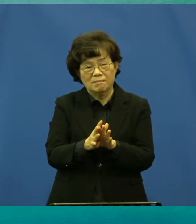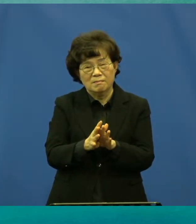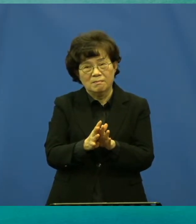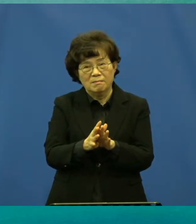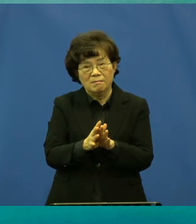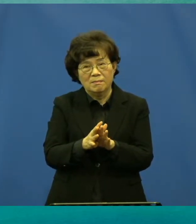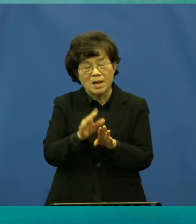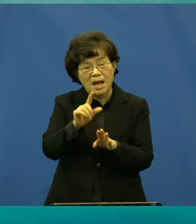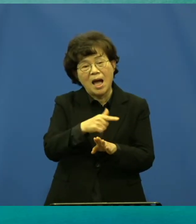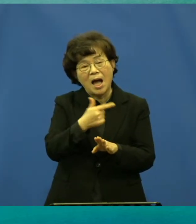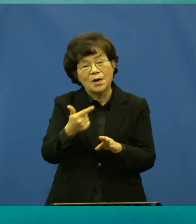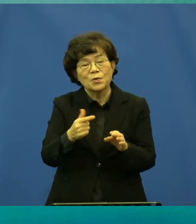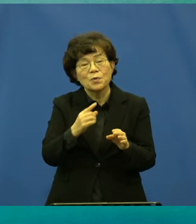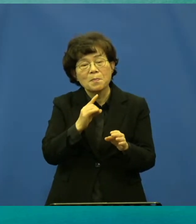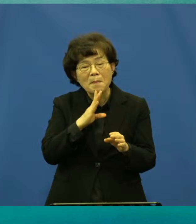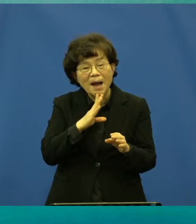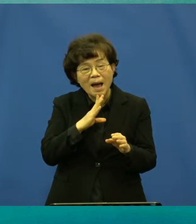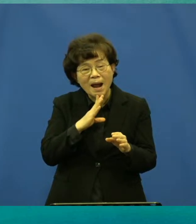하루 만의 기쁨.